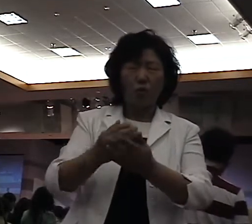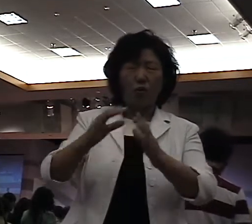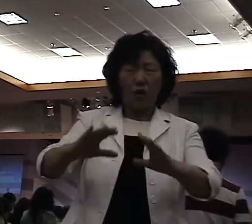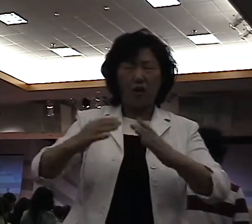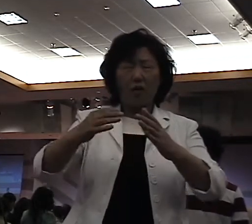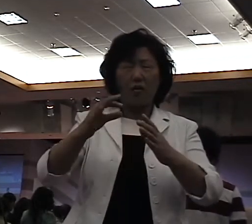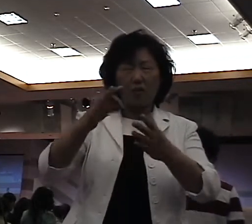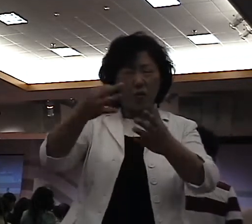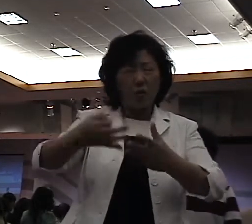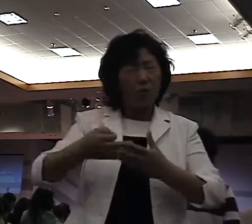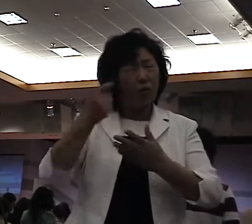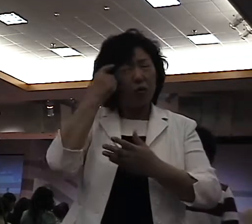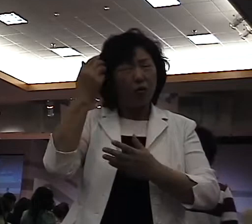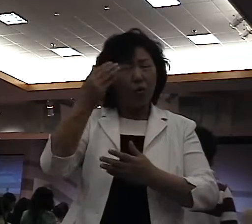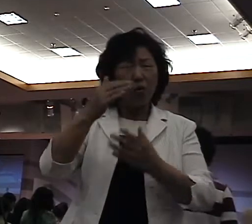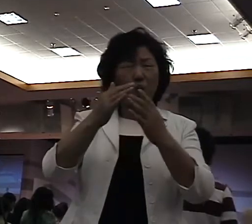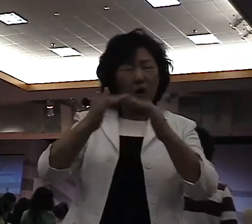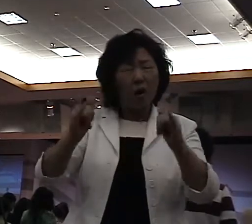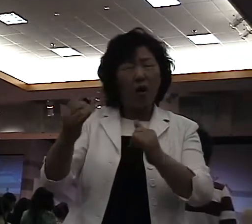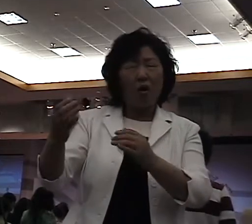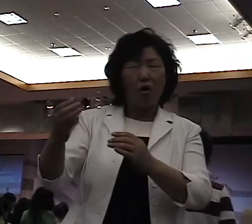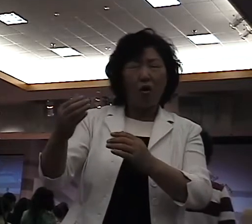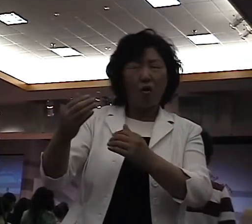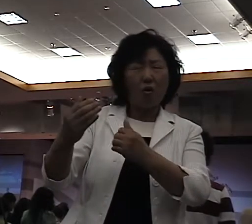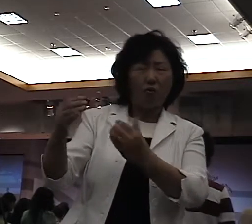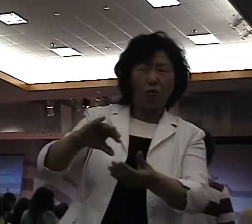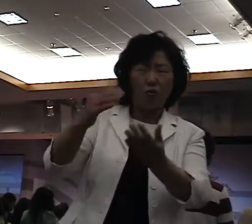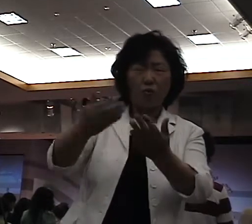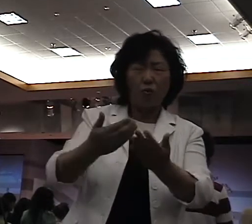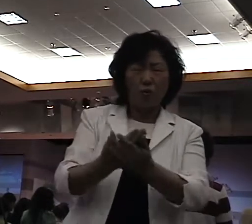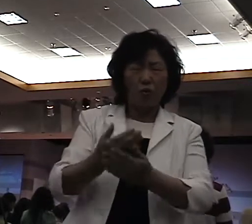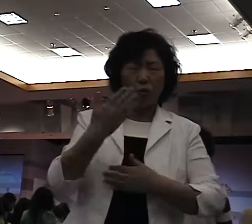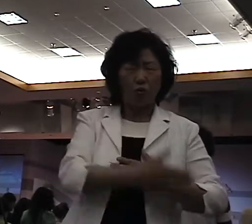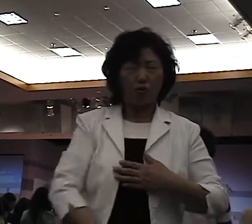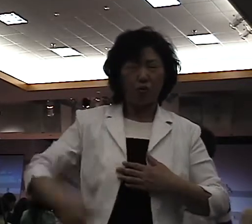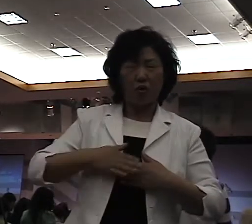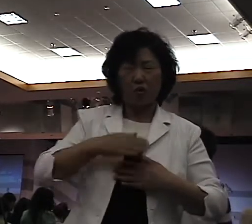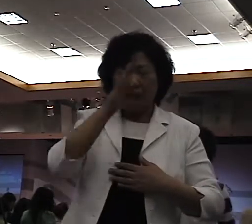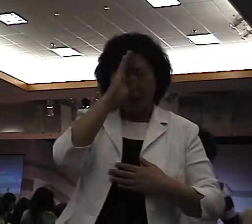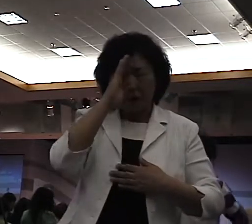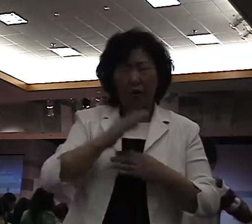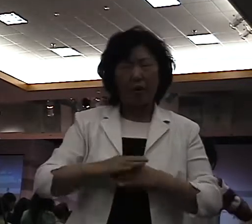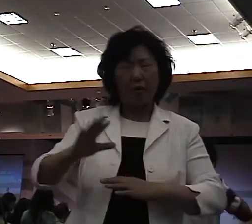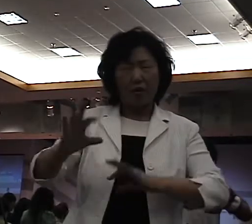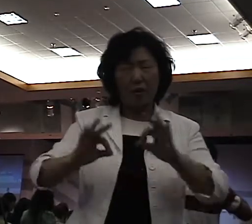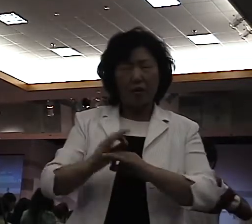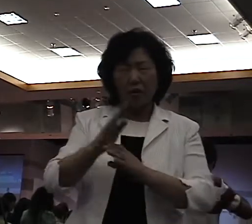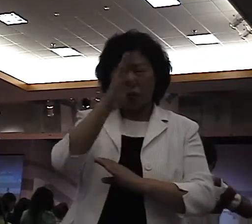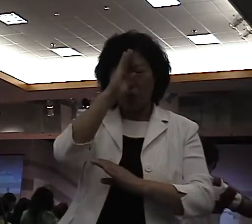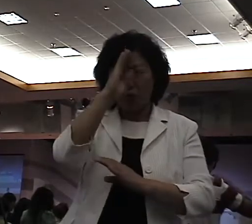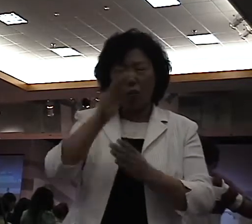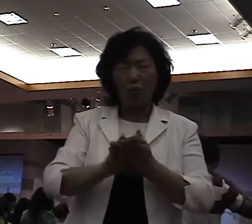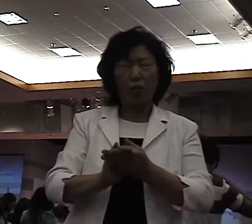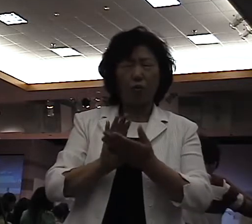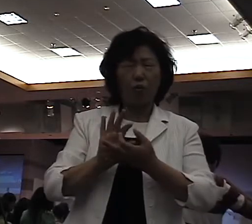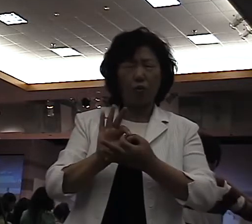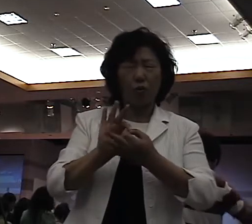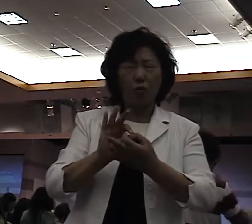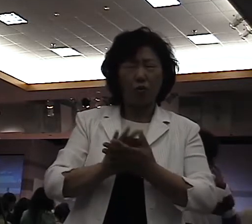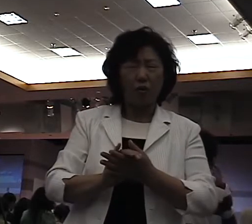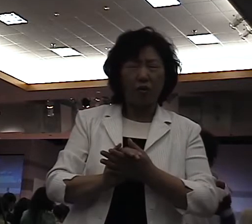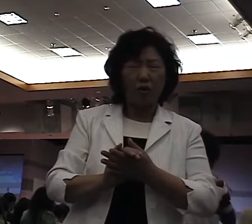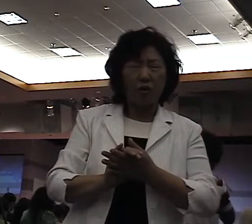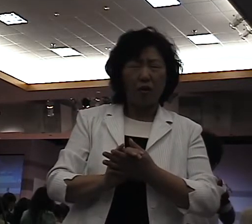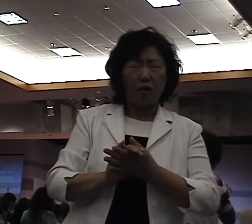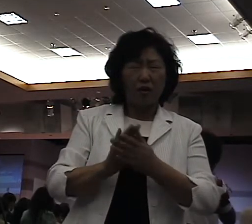채워 주시옵소서. 아버지 하나님, 육체의 질병과 격적인 경제적인 고통으로 또는 소외와 상처로